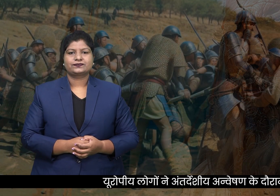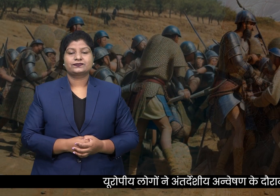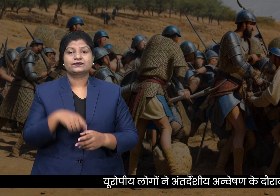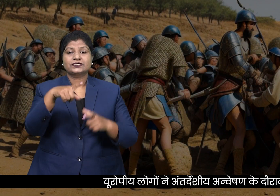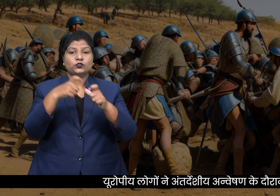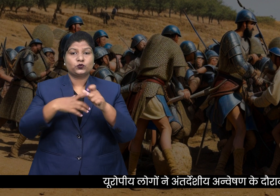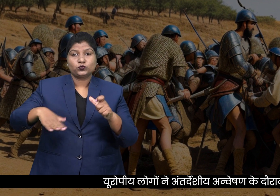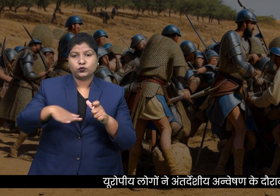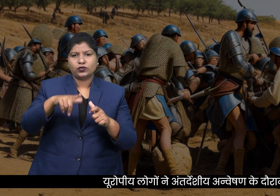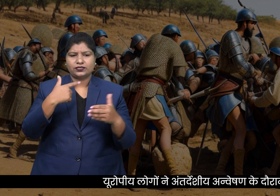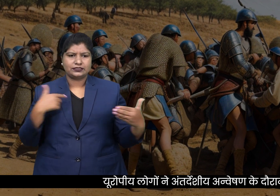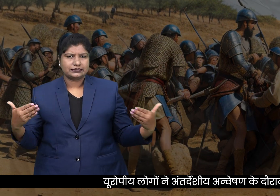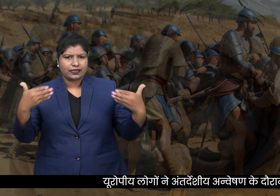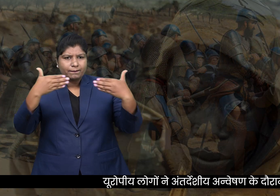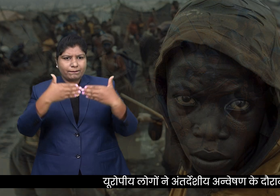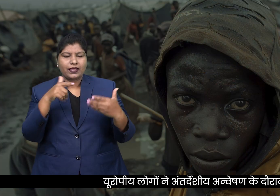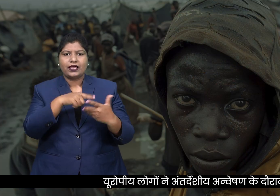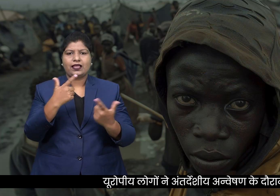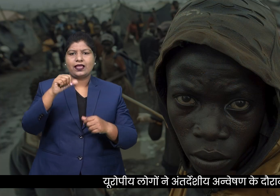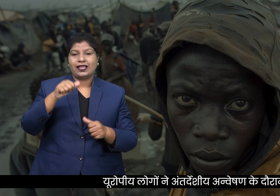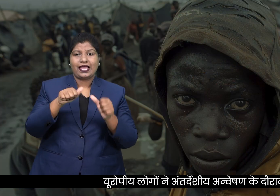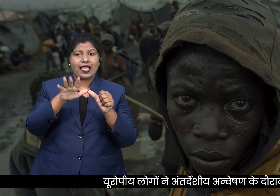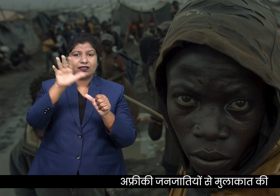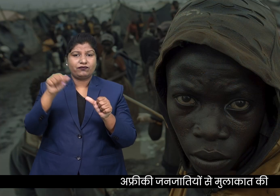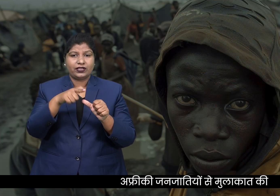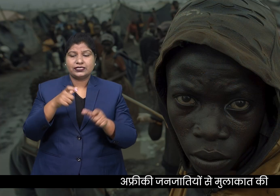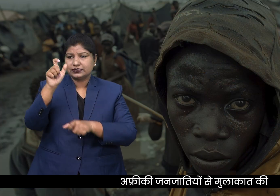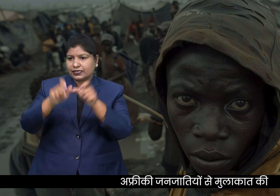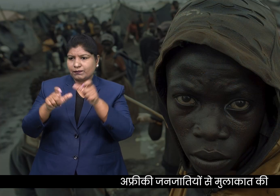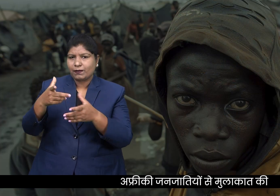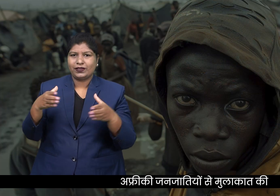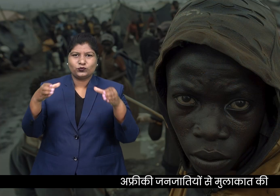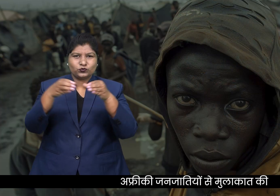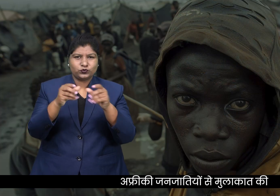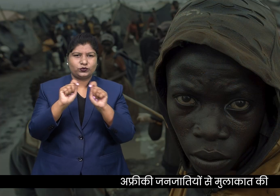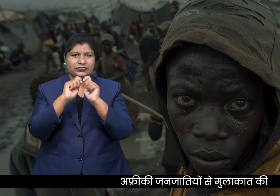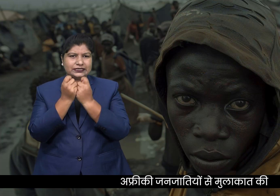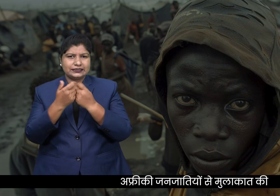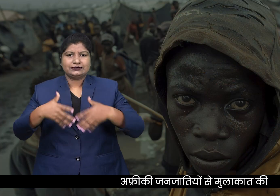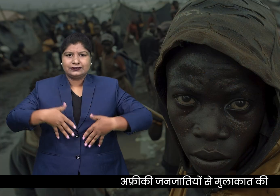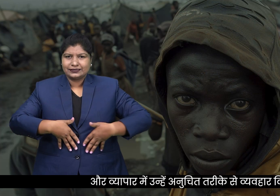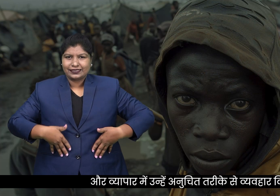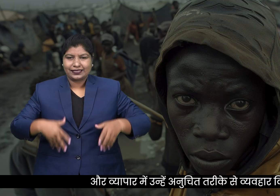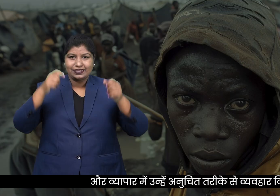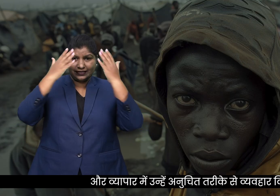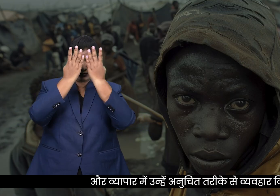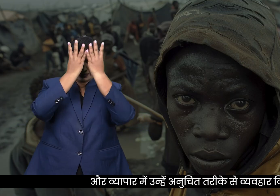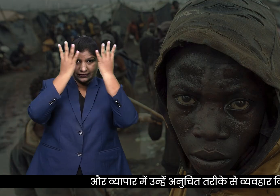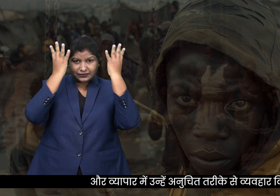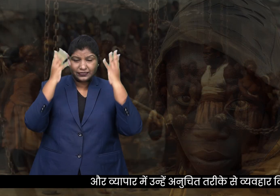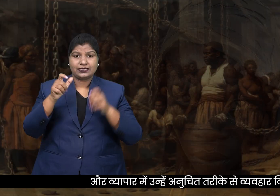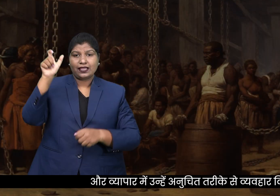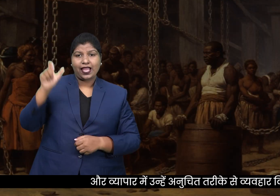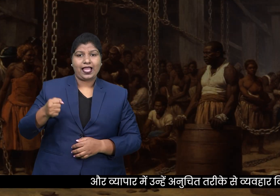यूरोपीय लोगों ने अंतर्देशीय अन्वेषण के दौरान अफ्रीकी जनजातियों से मुलाकात की और व्यापार